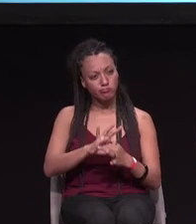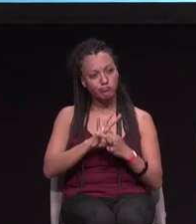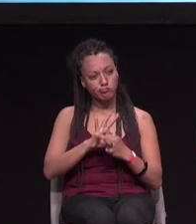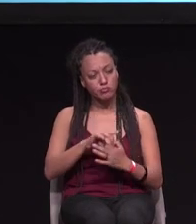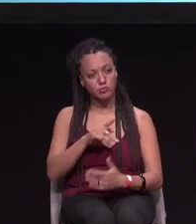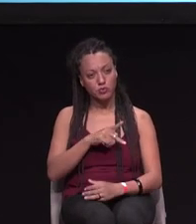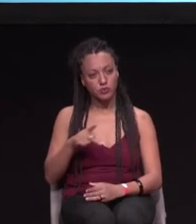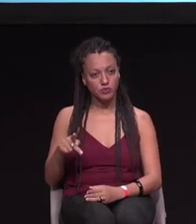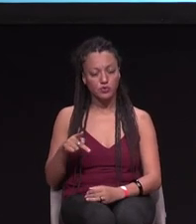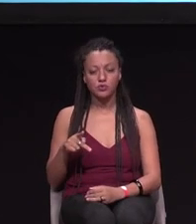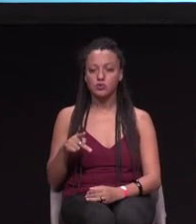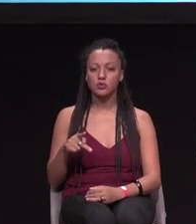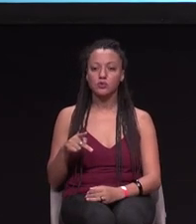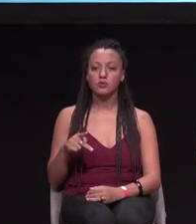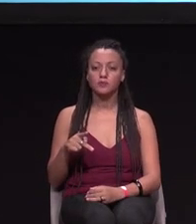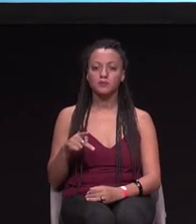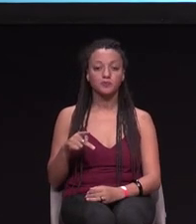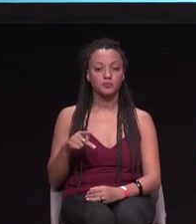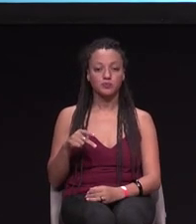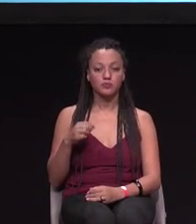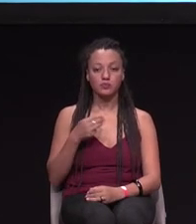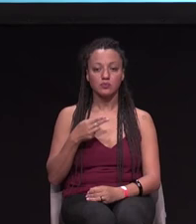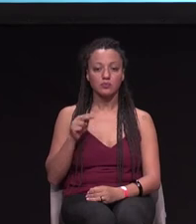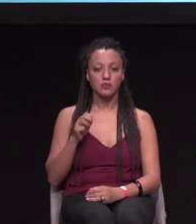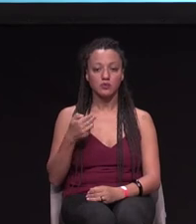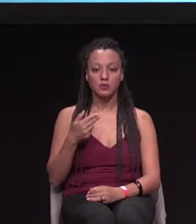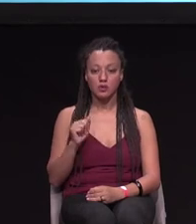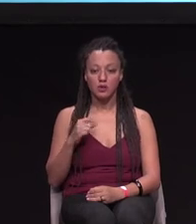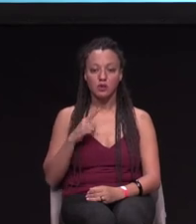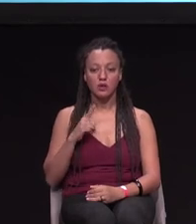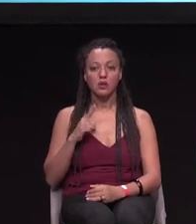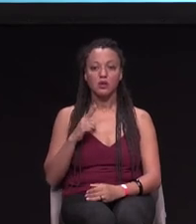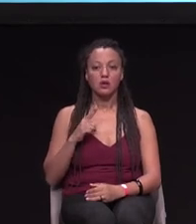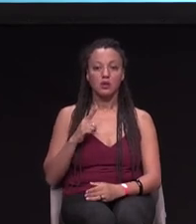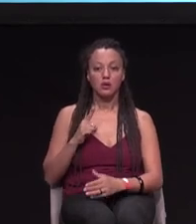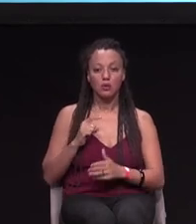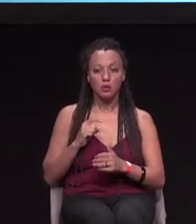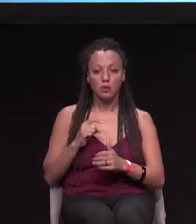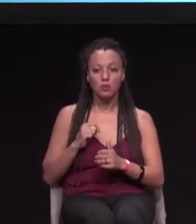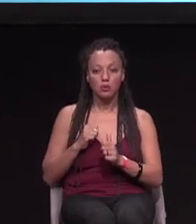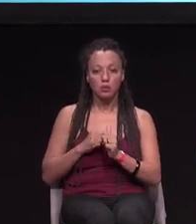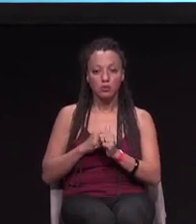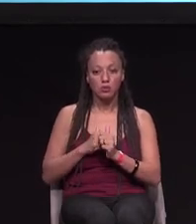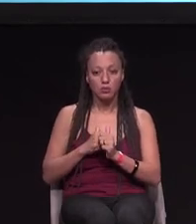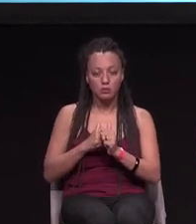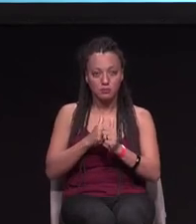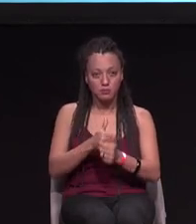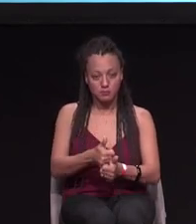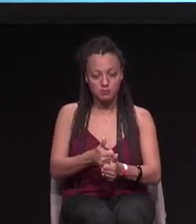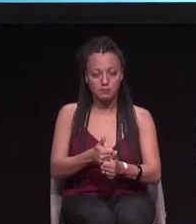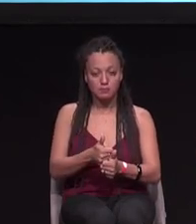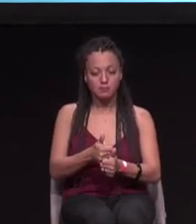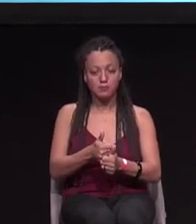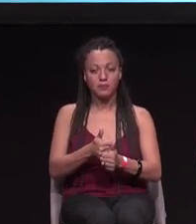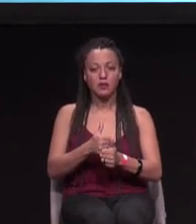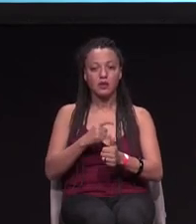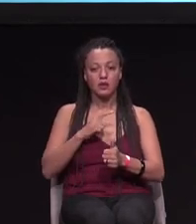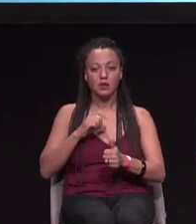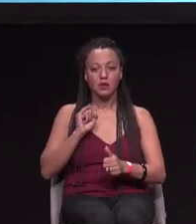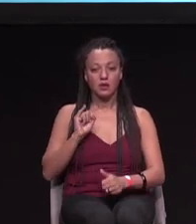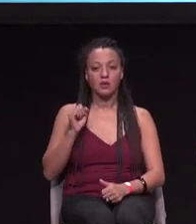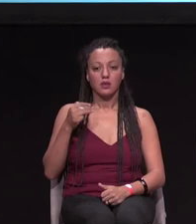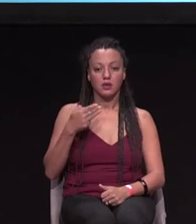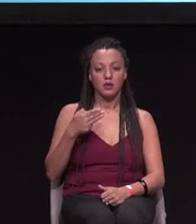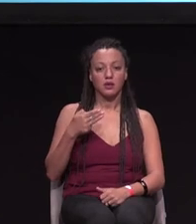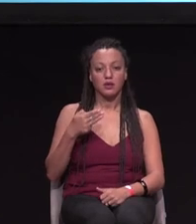professor camilo boneca foi monitor dele né assim com várias várias várias bancas tal de umas aulas nesse curso de